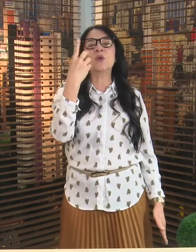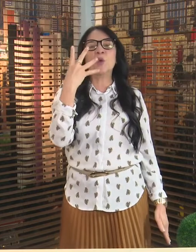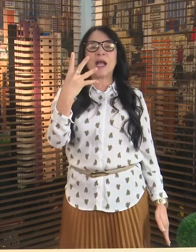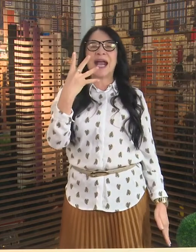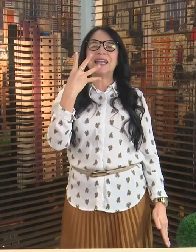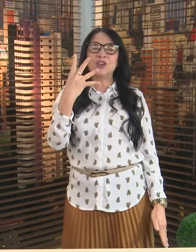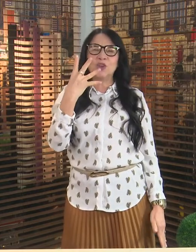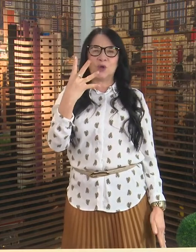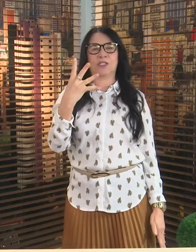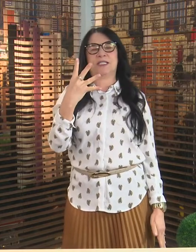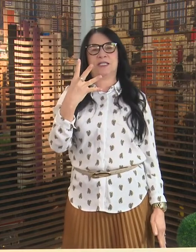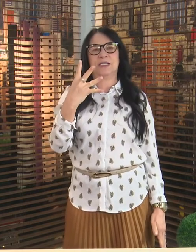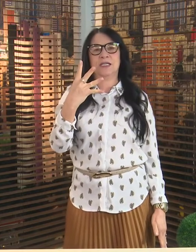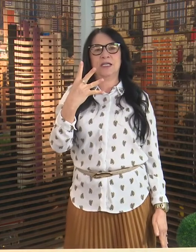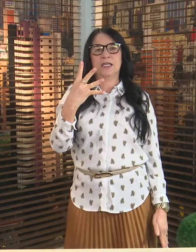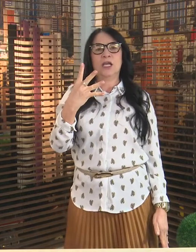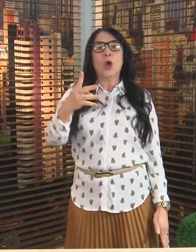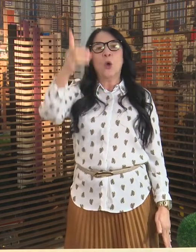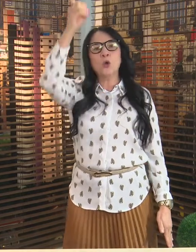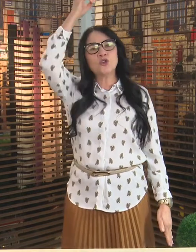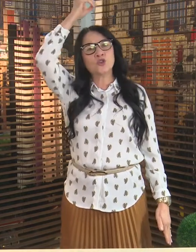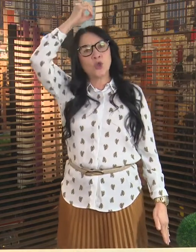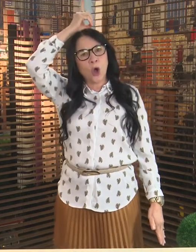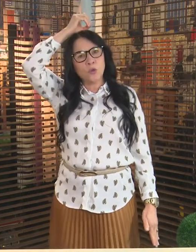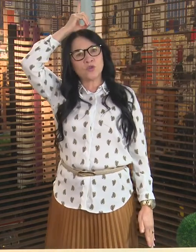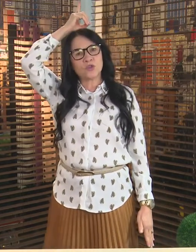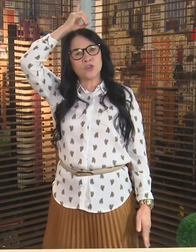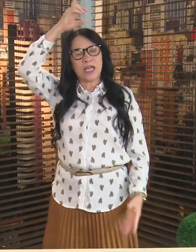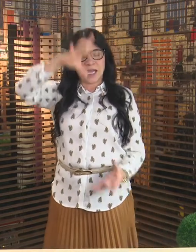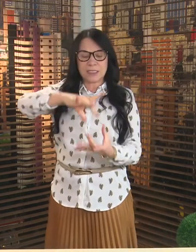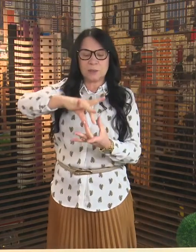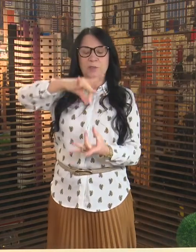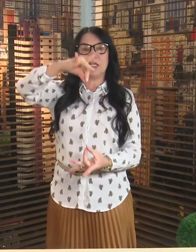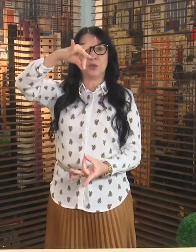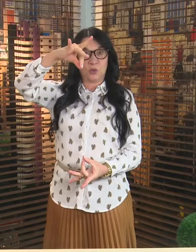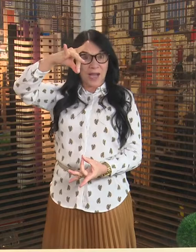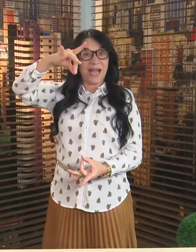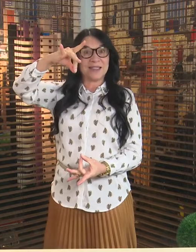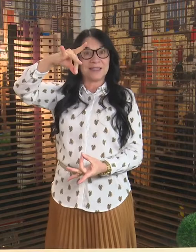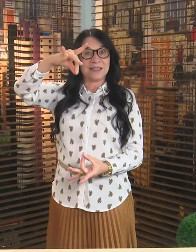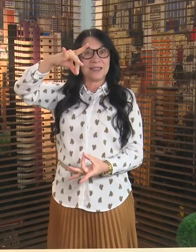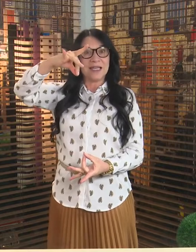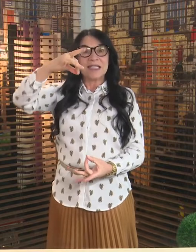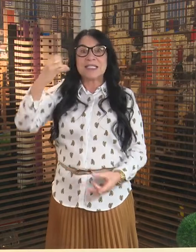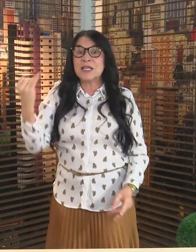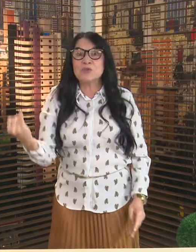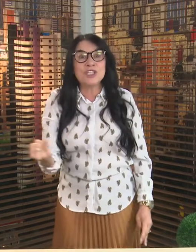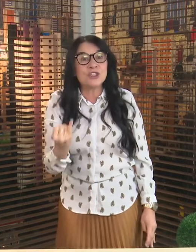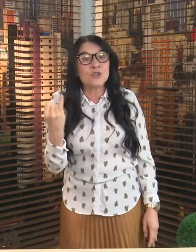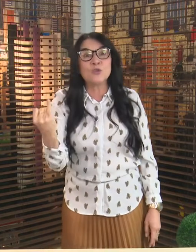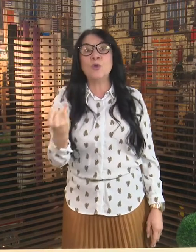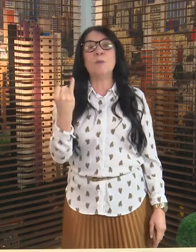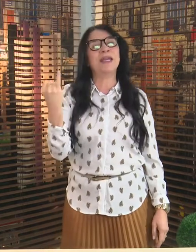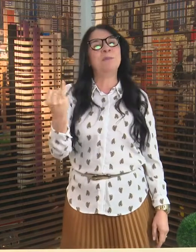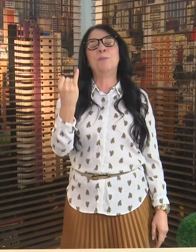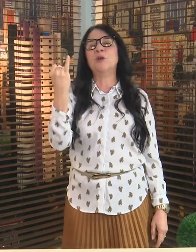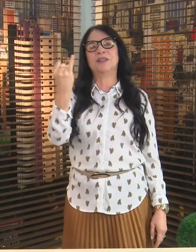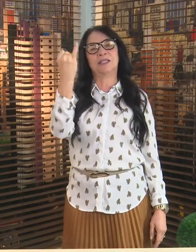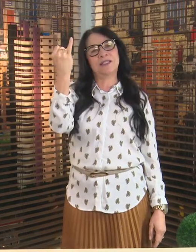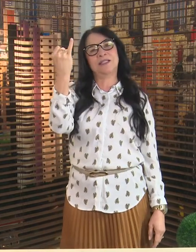versículo 14. Os dons espirituais são de suma